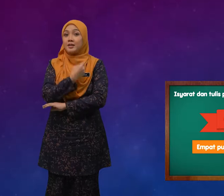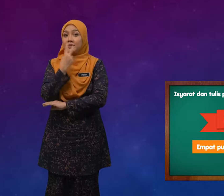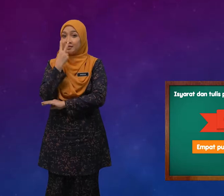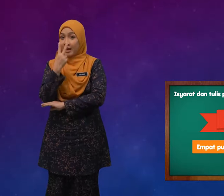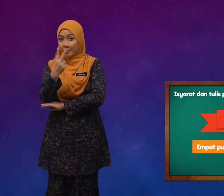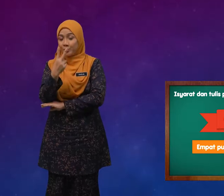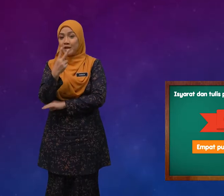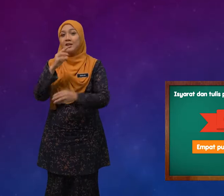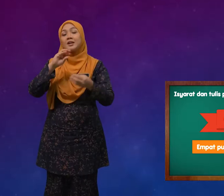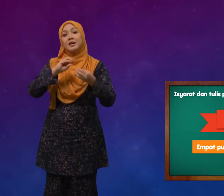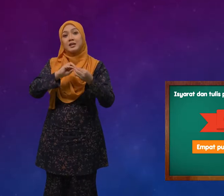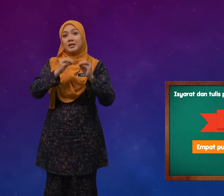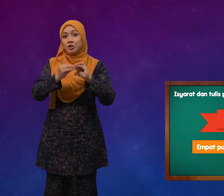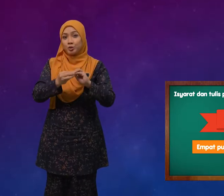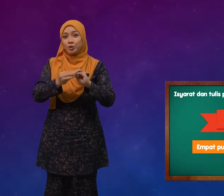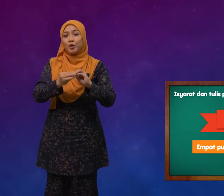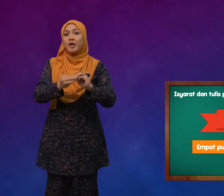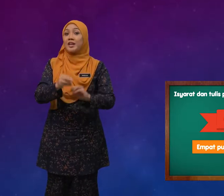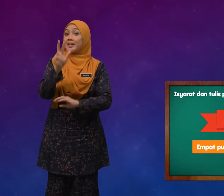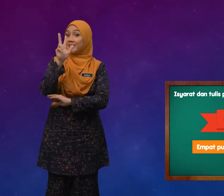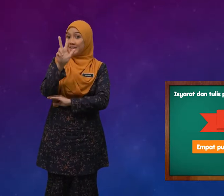Kita lihat pula contoh yang ketiga.